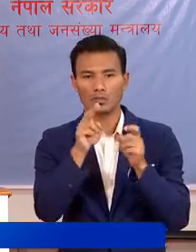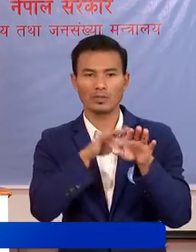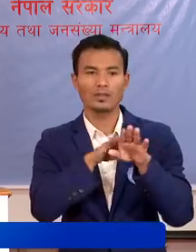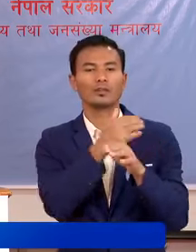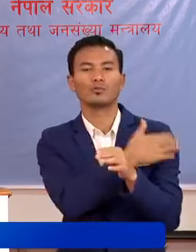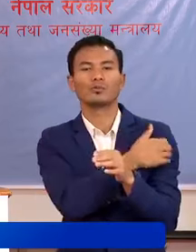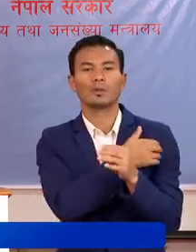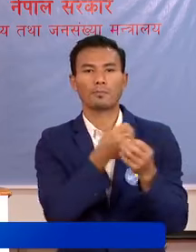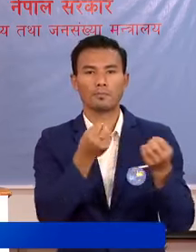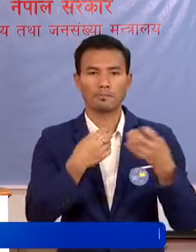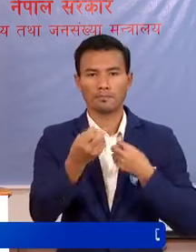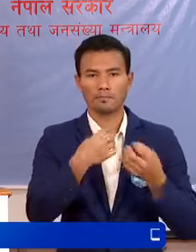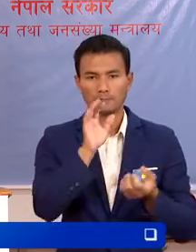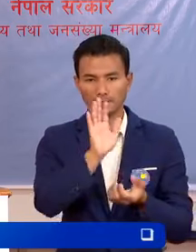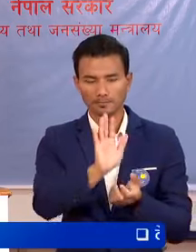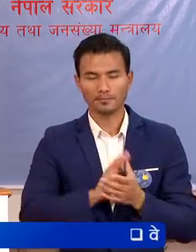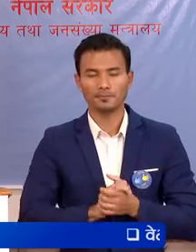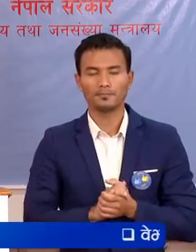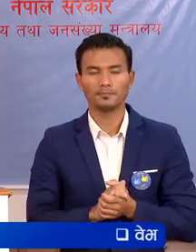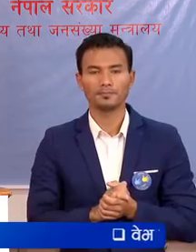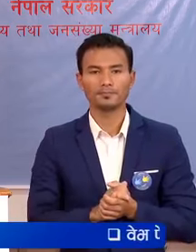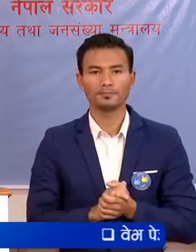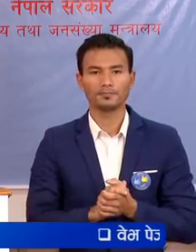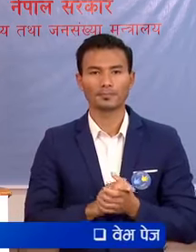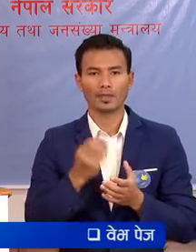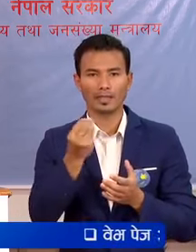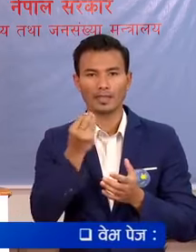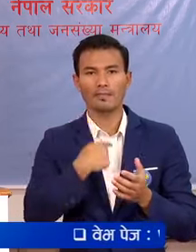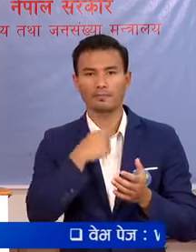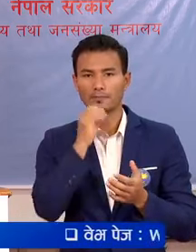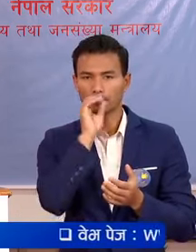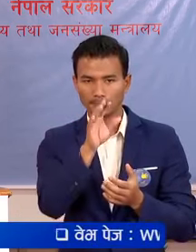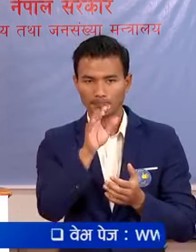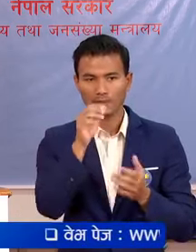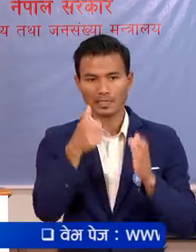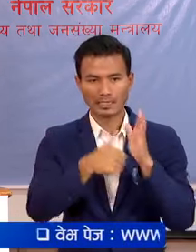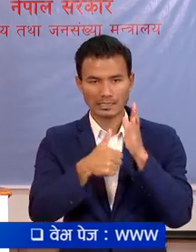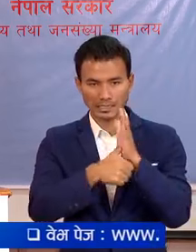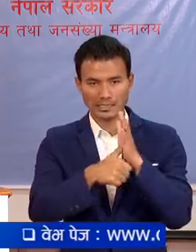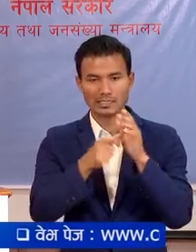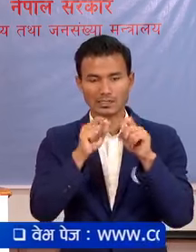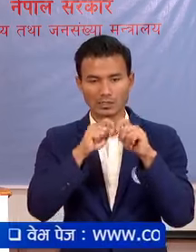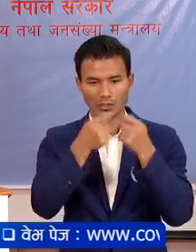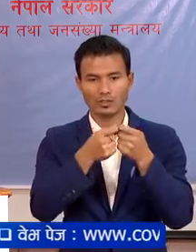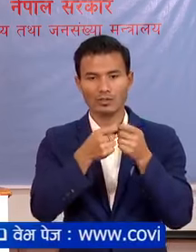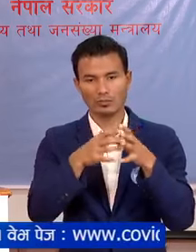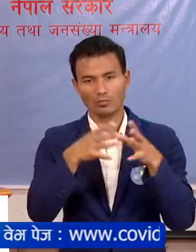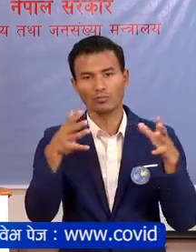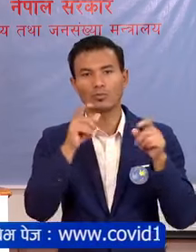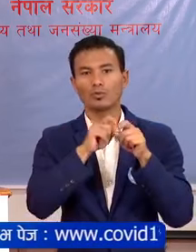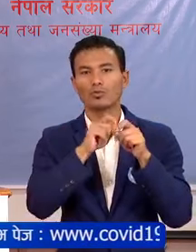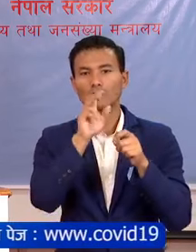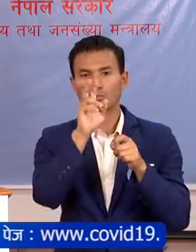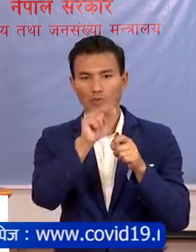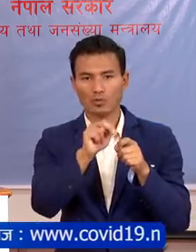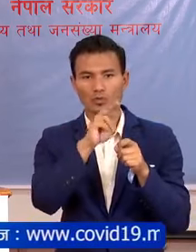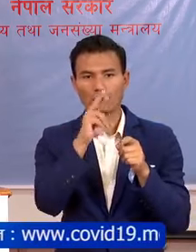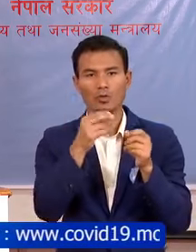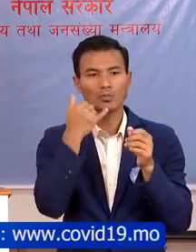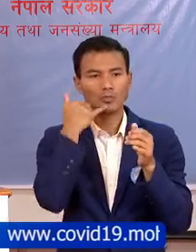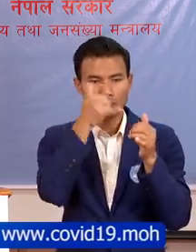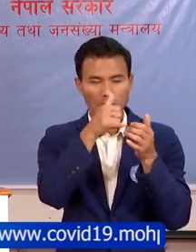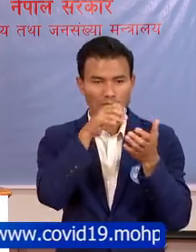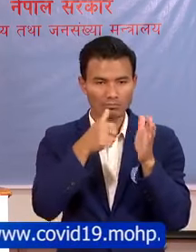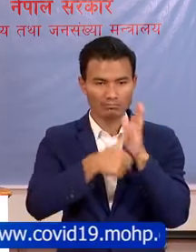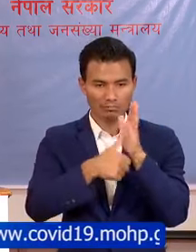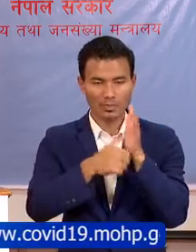सुजा बरू आयको छब केही माले उल्ले गर्ना चाहांचू टेस्ट को दायरा बढ़ाउने कंट्याक्ट ट्रेसिंग लाई प्रभापकारी